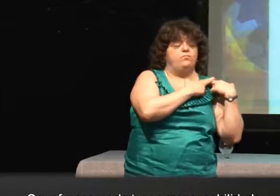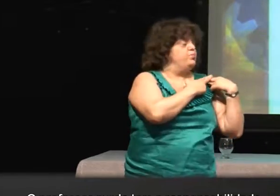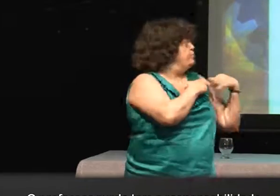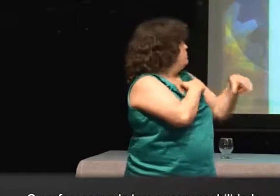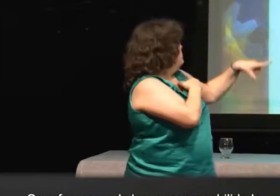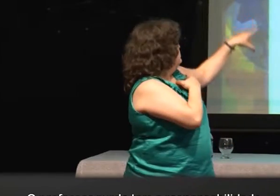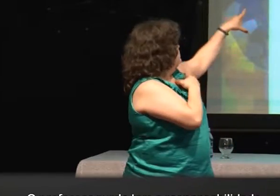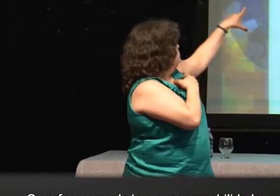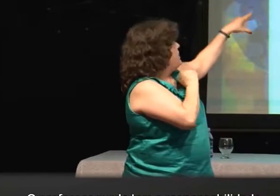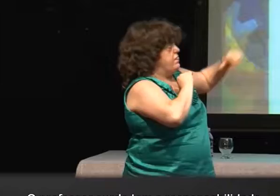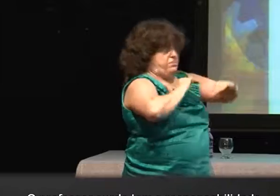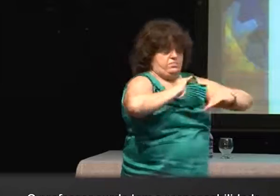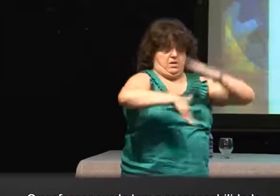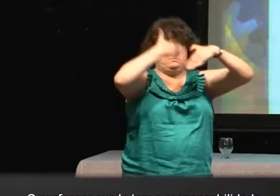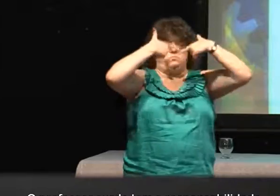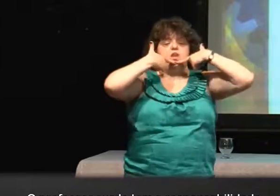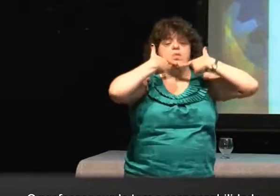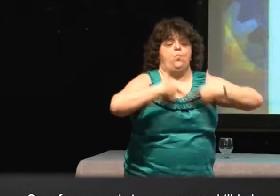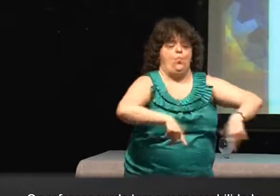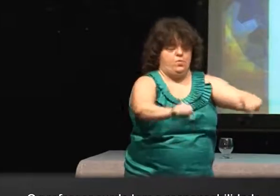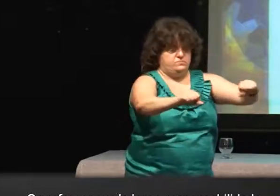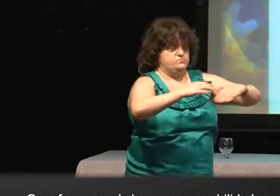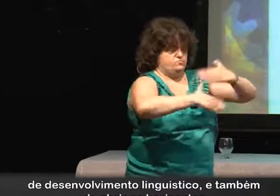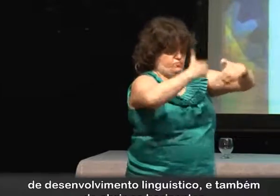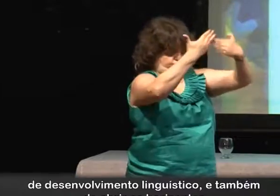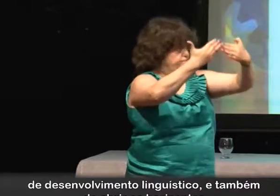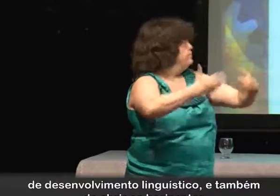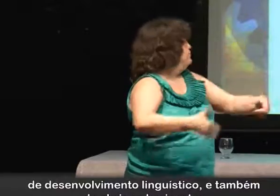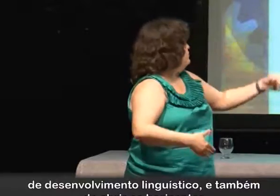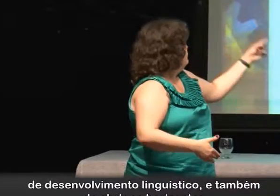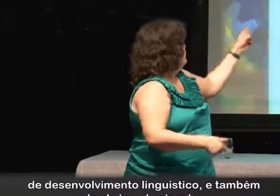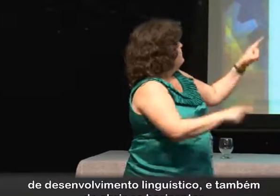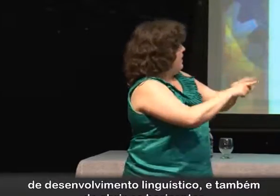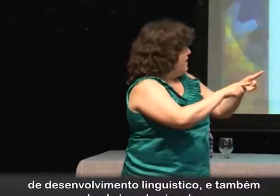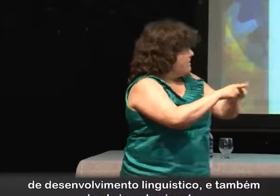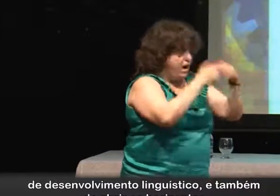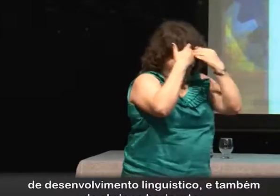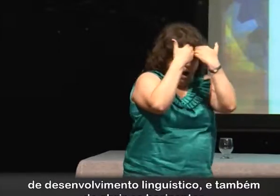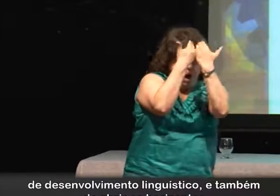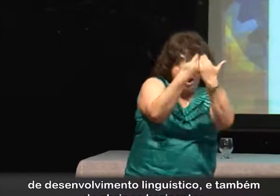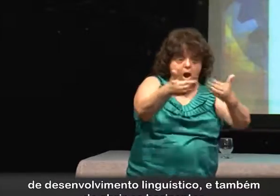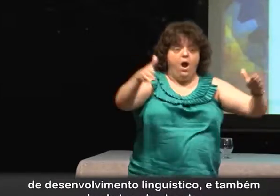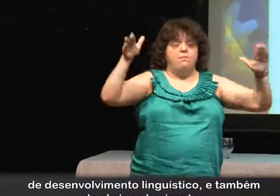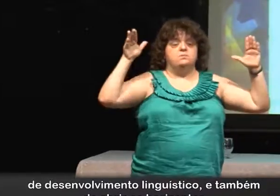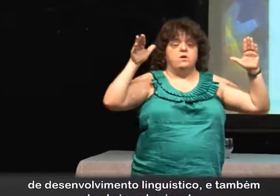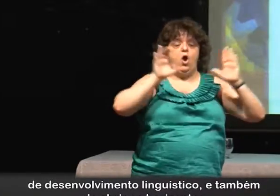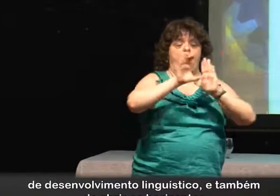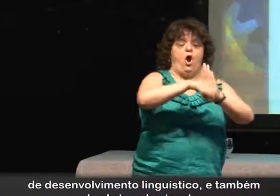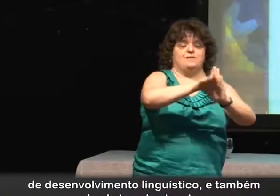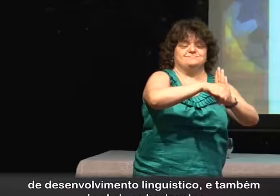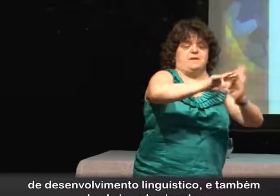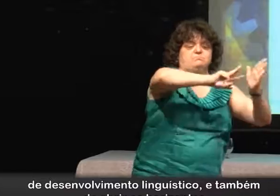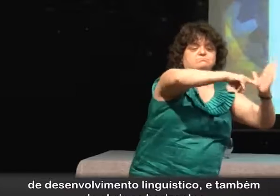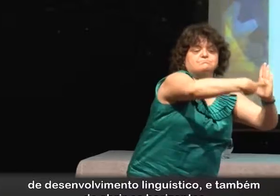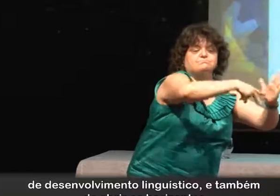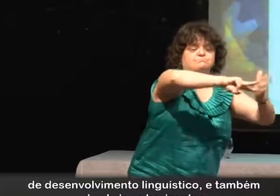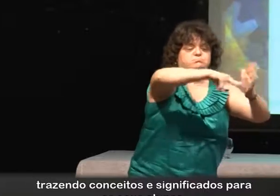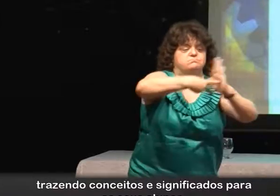O professor surdo tem a responsabilidade do desenvolvimento linguístico, né, e também de abrir os horizontes, trazendo